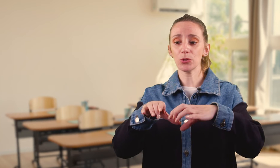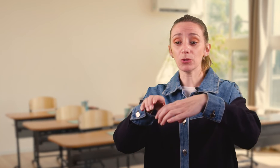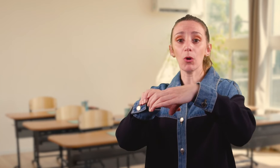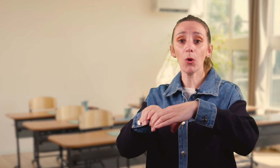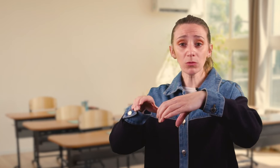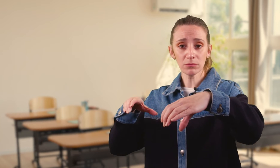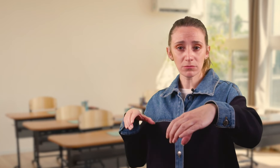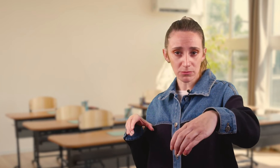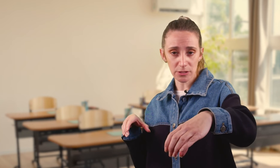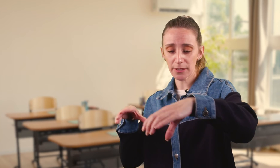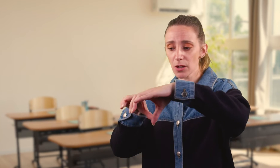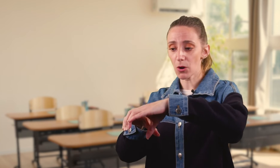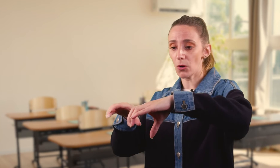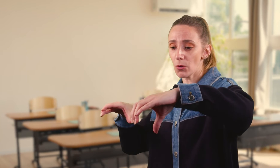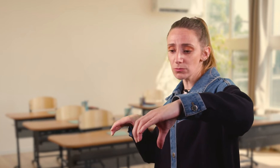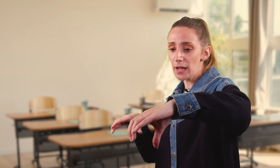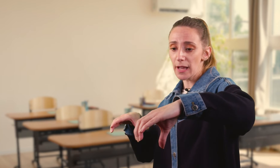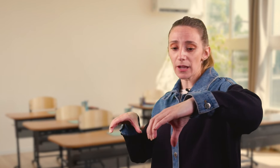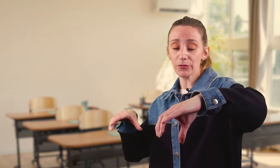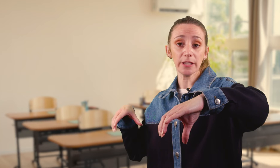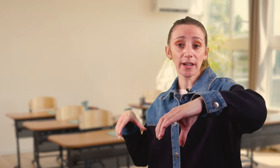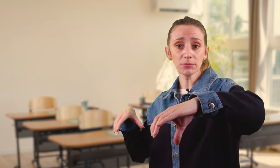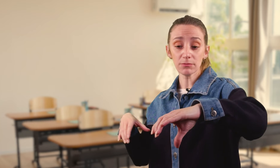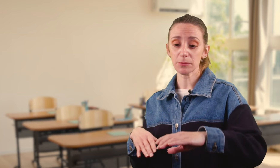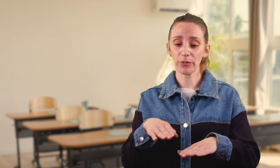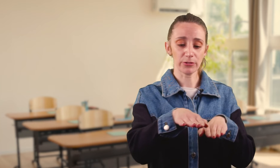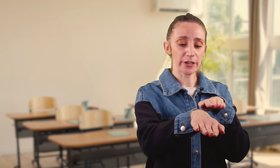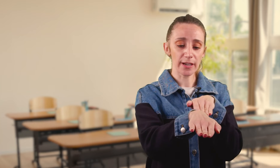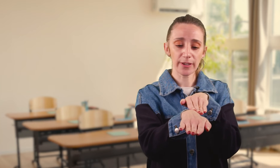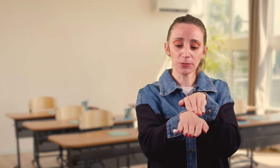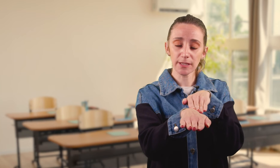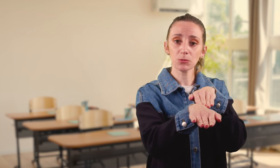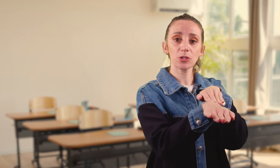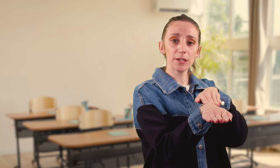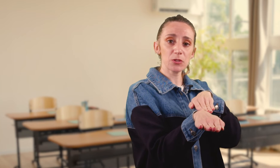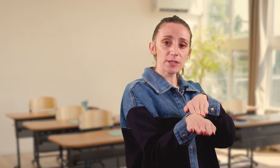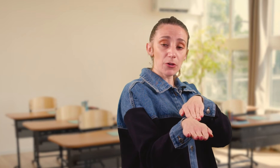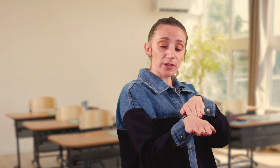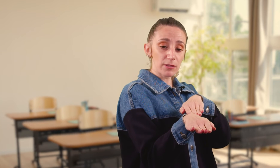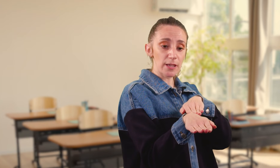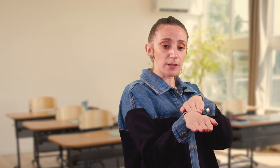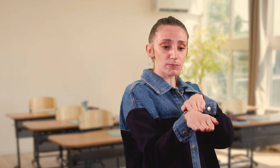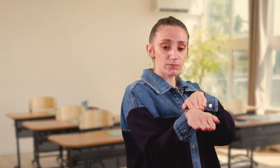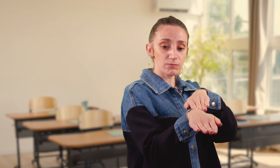véhicule long, on est d'accord, long. On fait les wagons, et ben on va venir faire les wagons qui sont collés comme ceci en fait. Et